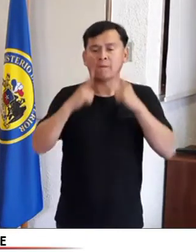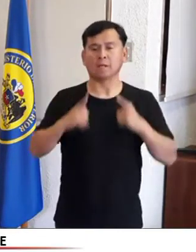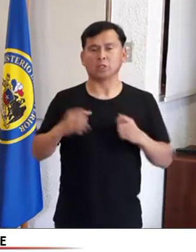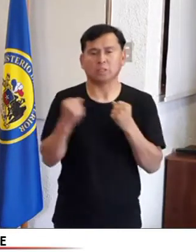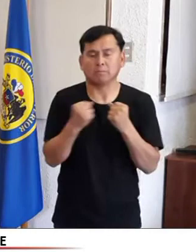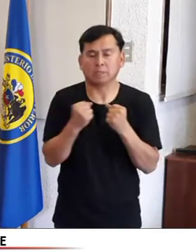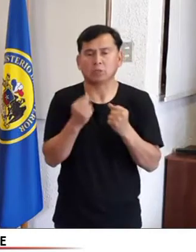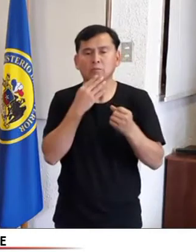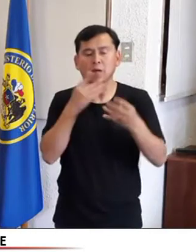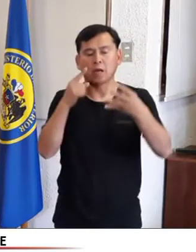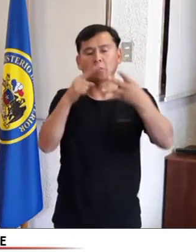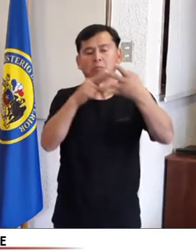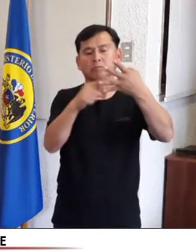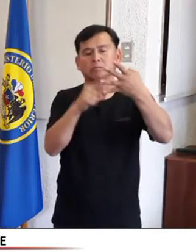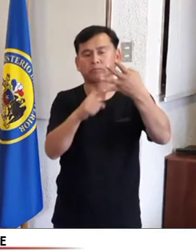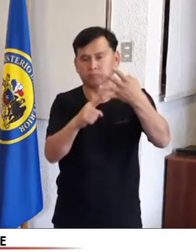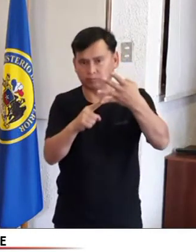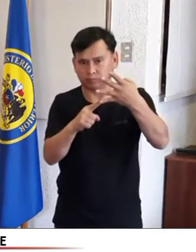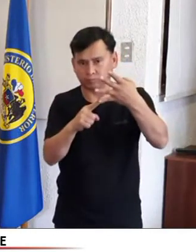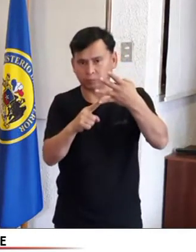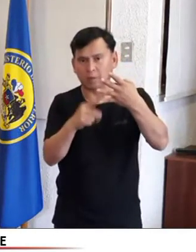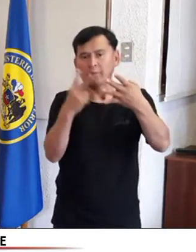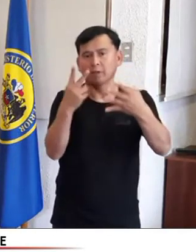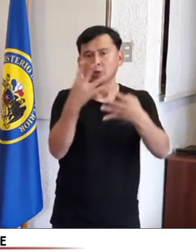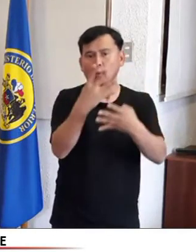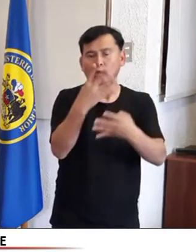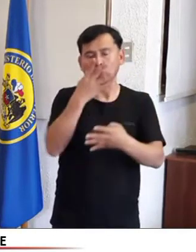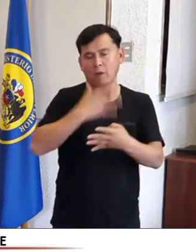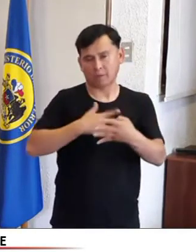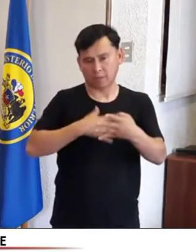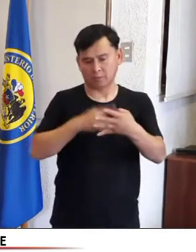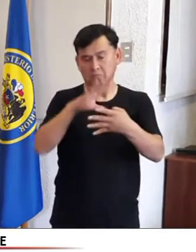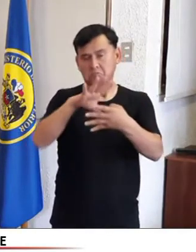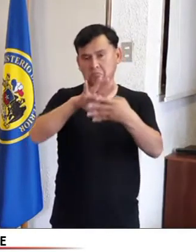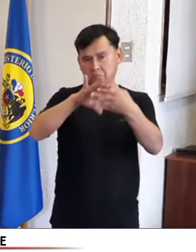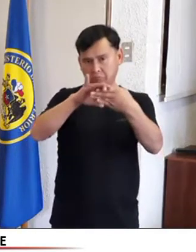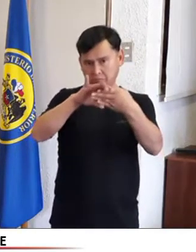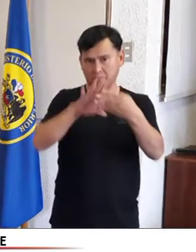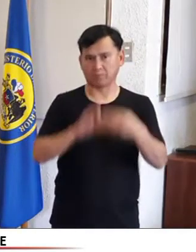el cual quedó fijado entre el 13 de abril y el 24 del mismo mes.